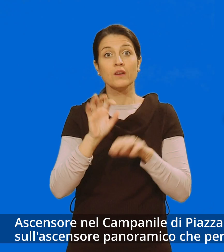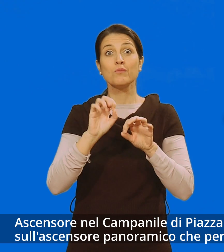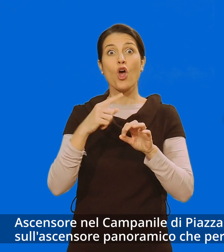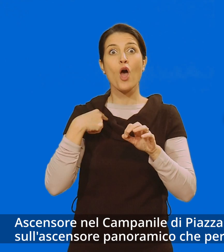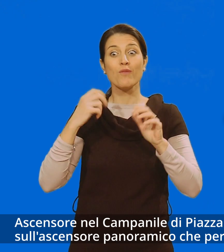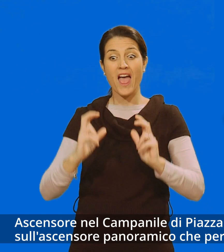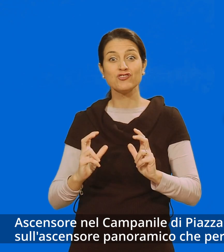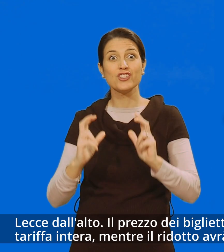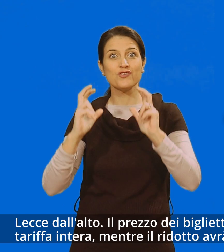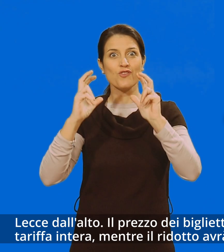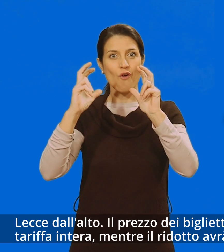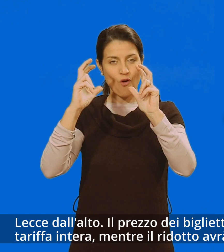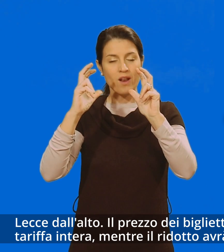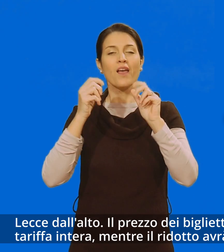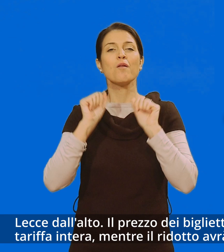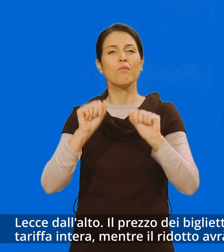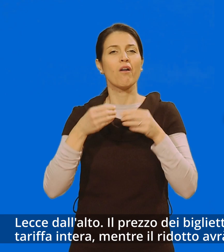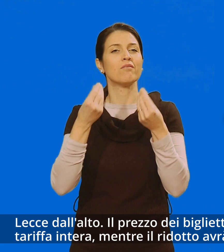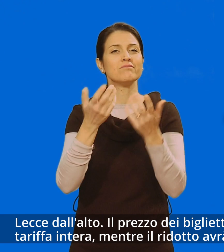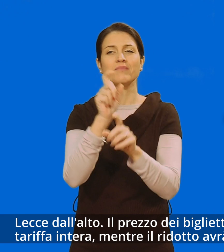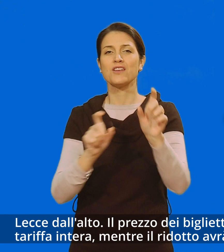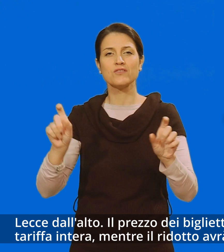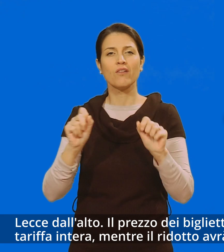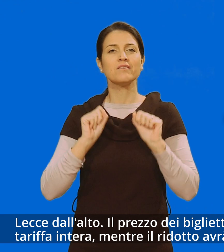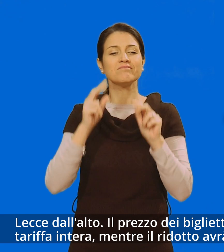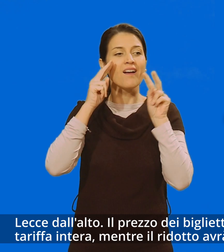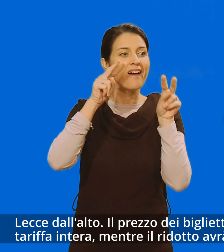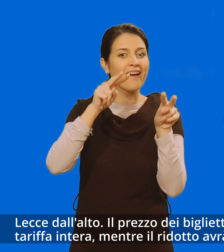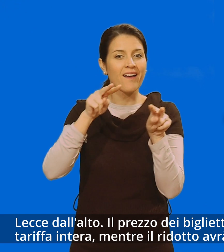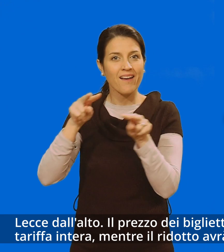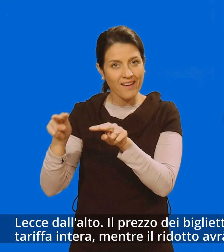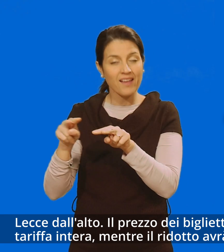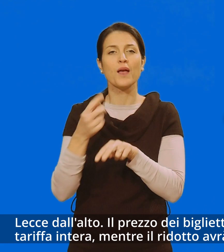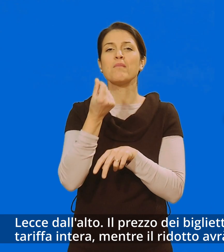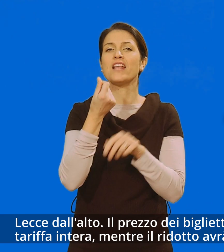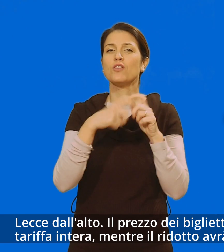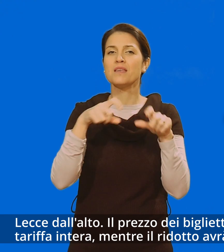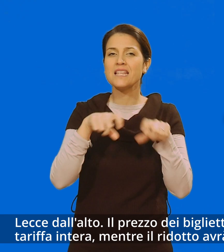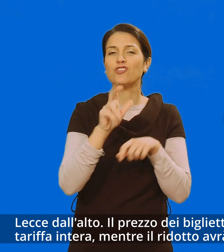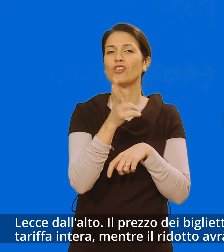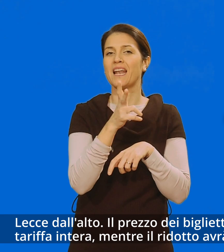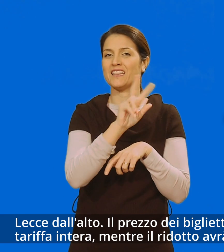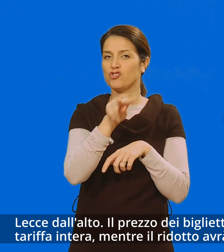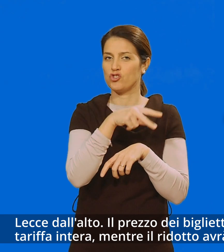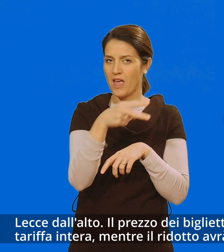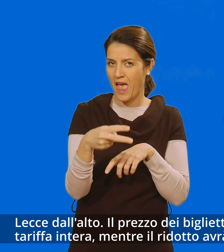di ammirare lecce dall'alto il prezzo dei biglietti è di 13 euro per quello a tariffa intera